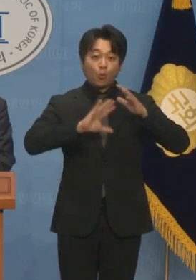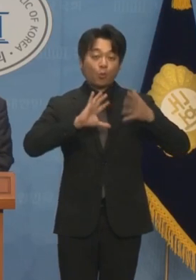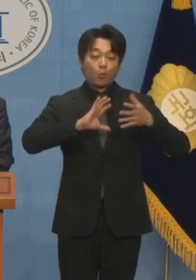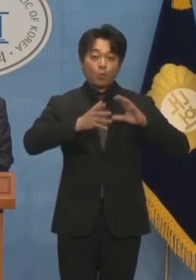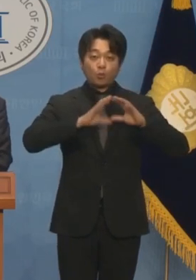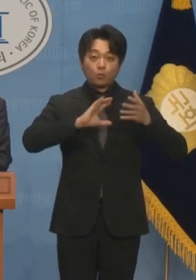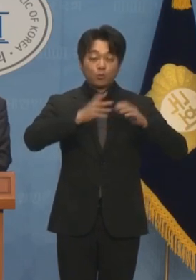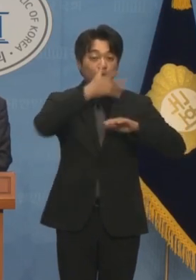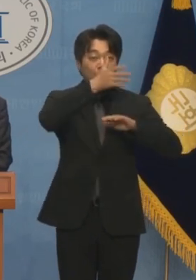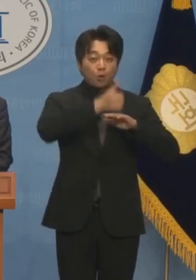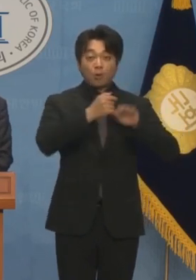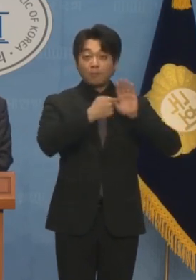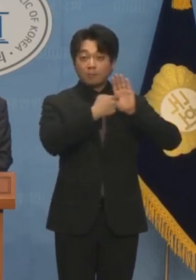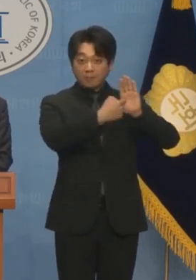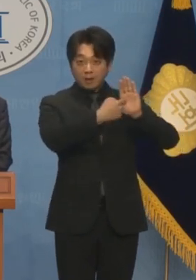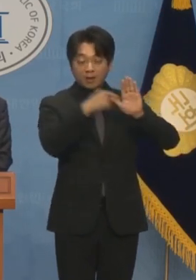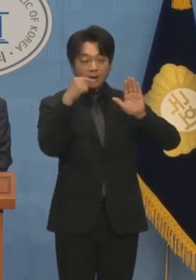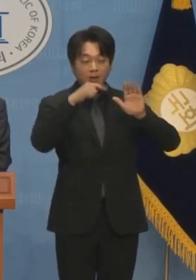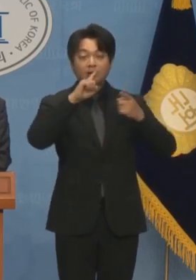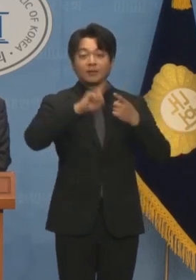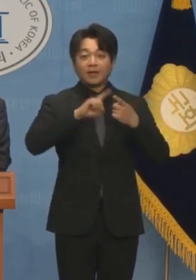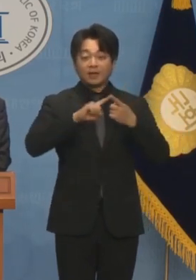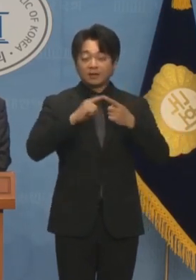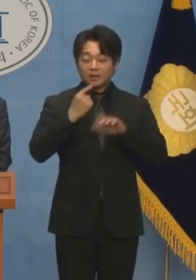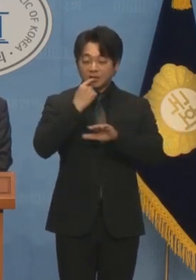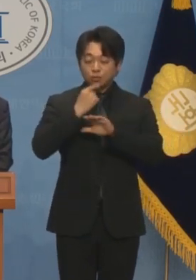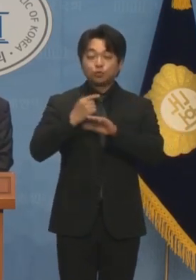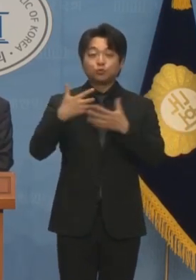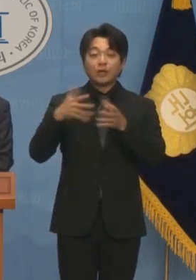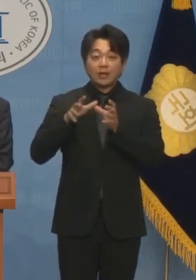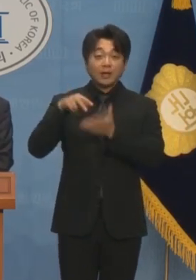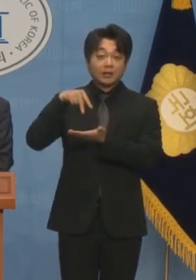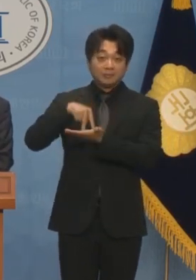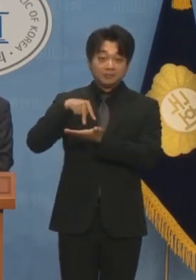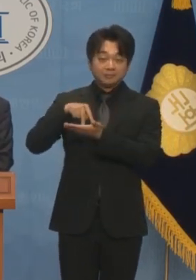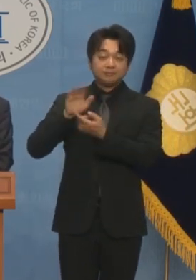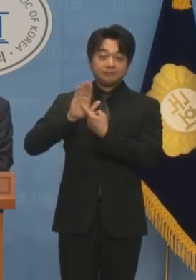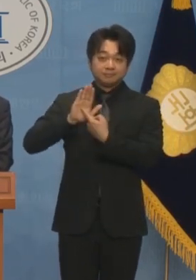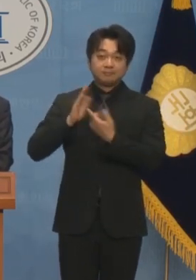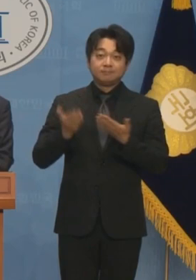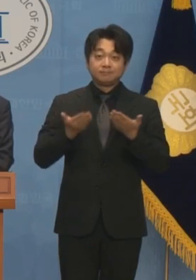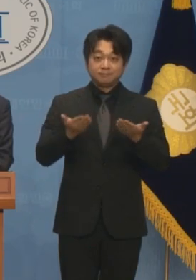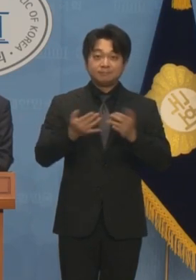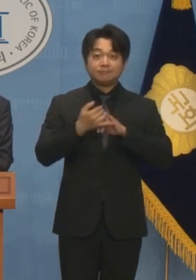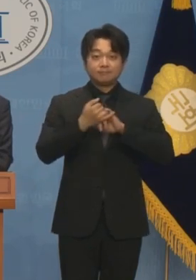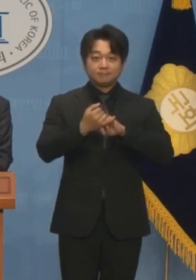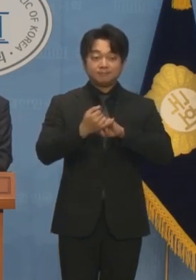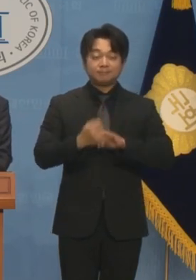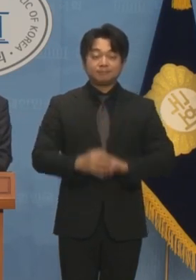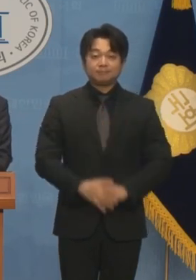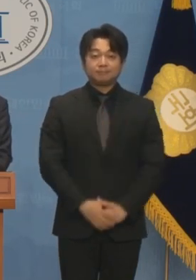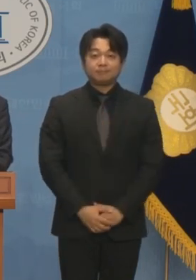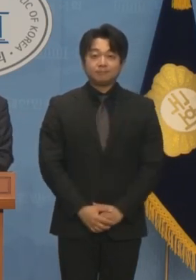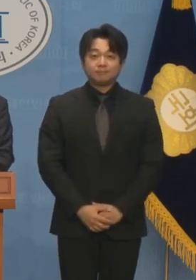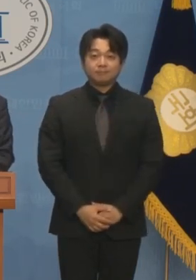대한 더불어민주당의 입장을 발표를 드리겠습니다.